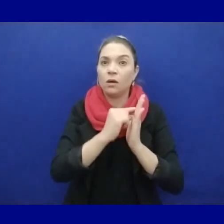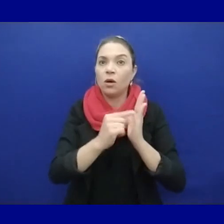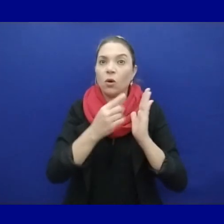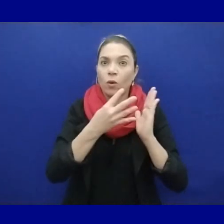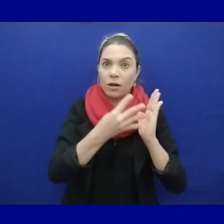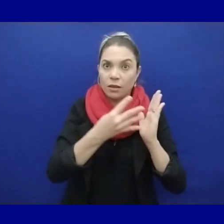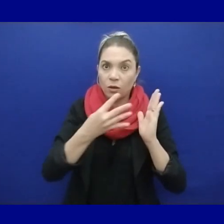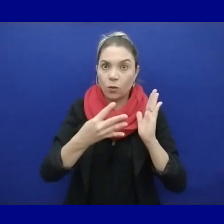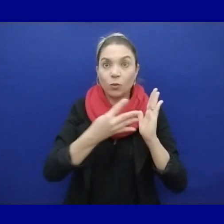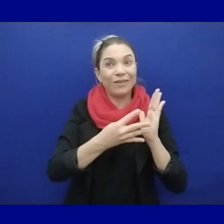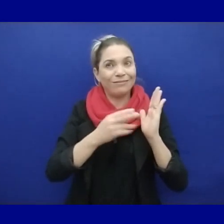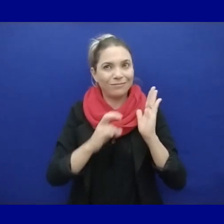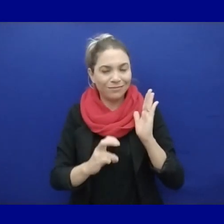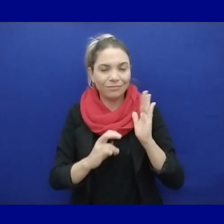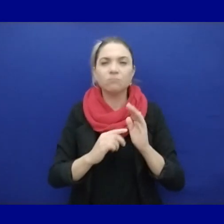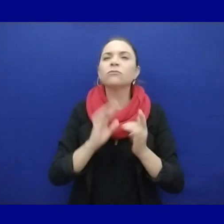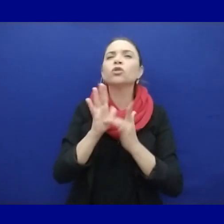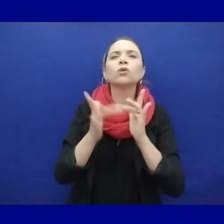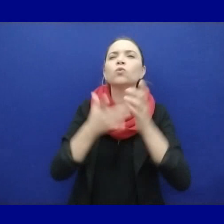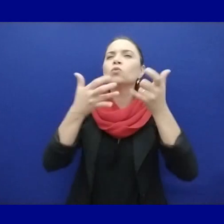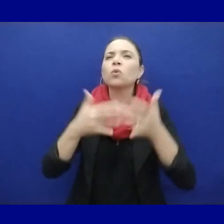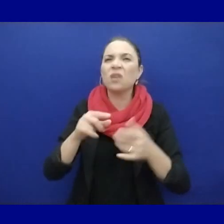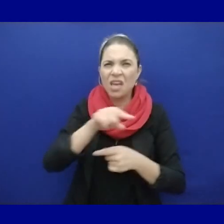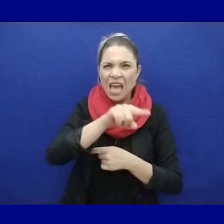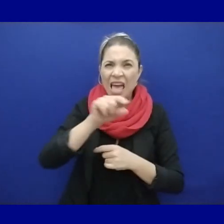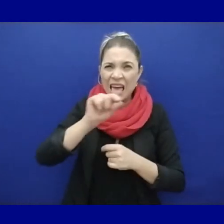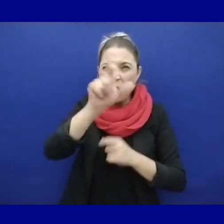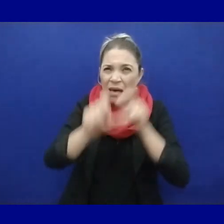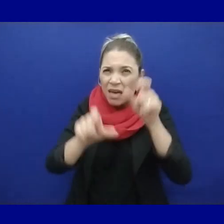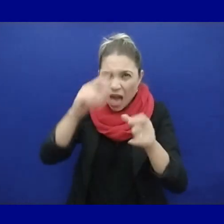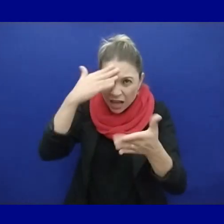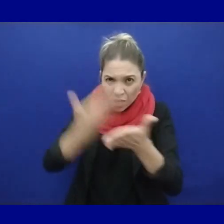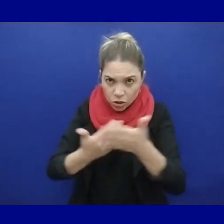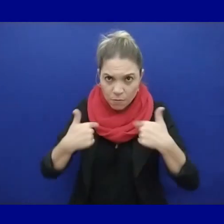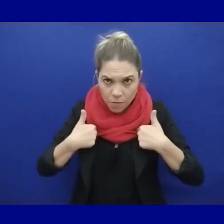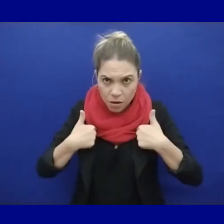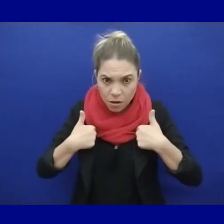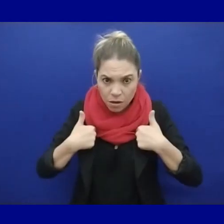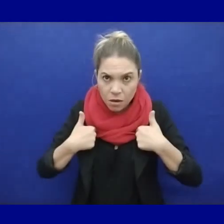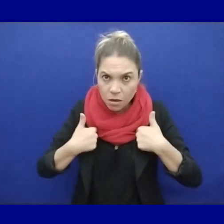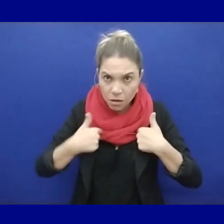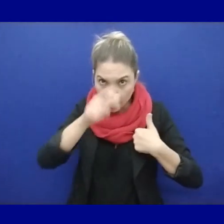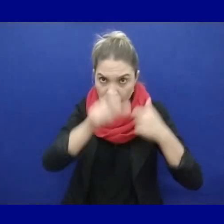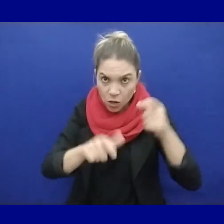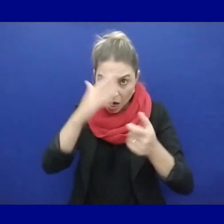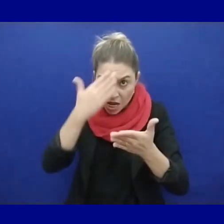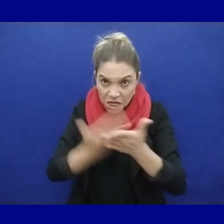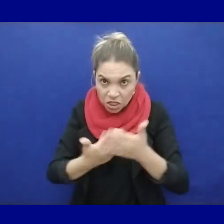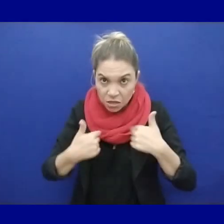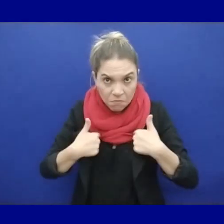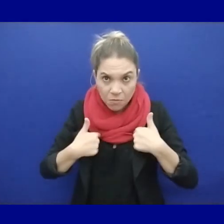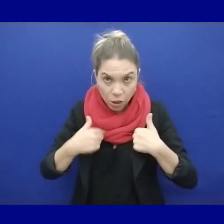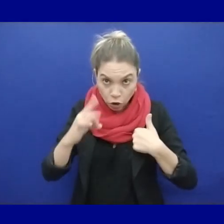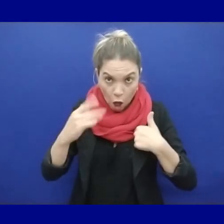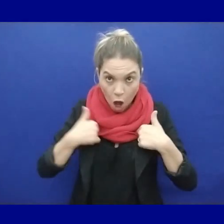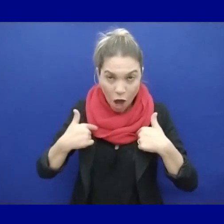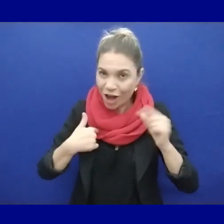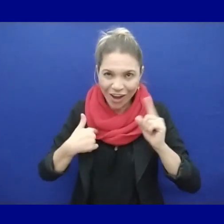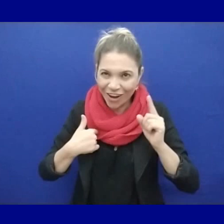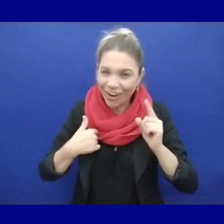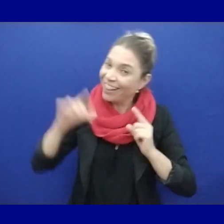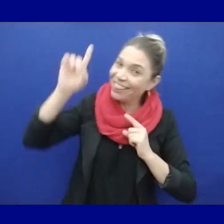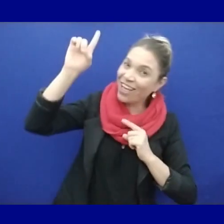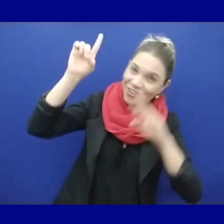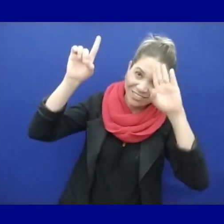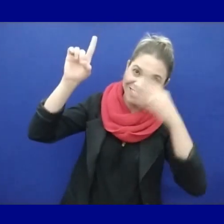e 45, quando Jesus diz: quem crê em mim, não em mim, mas naquele que